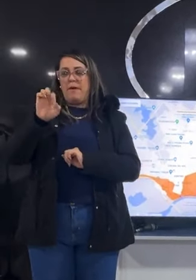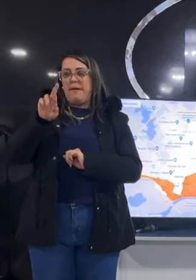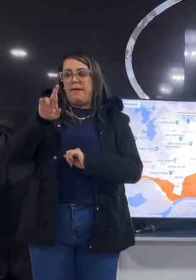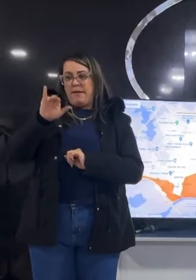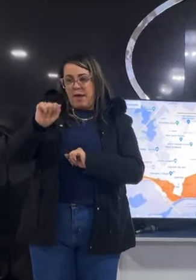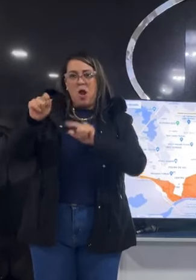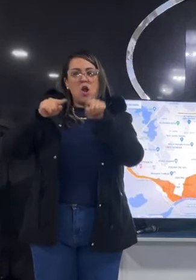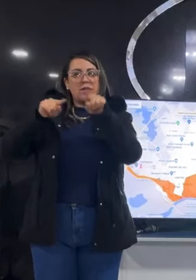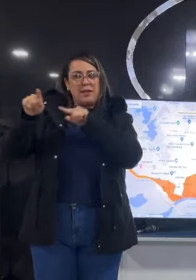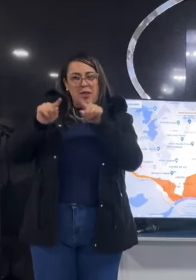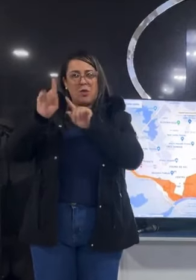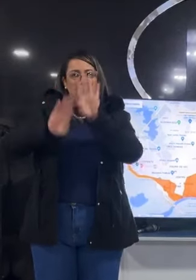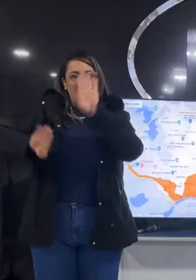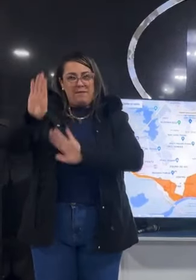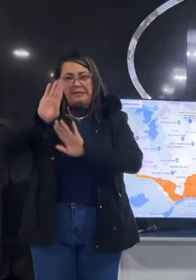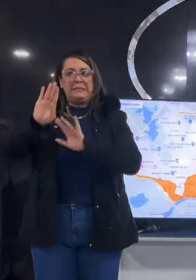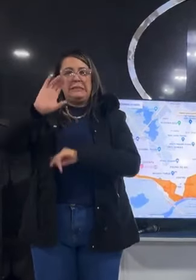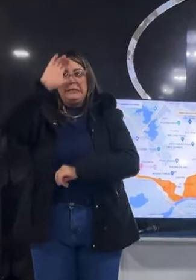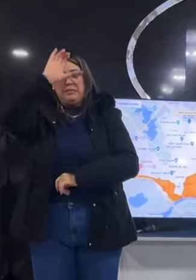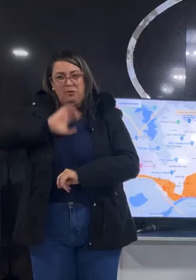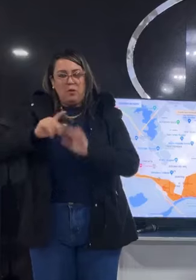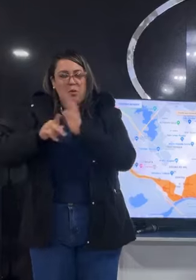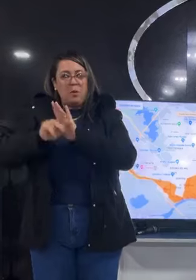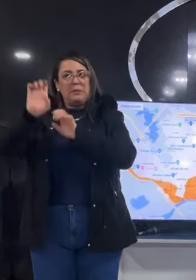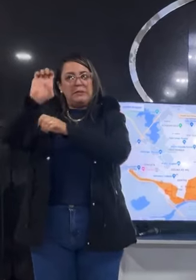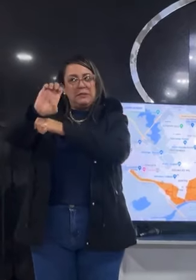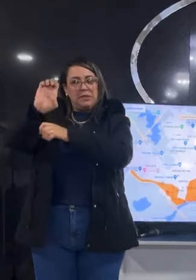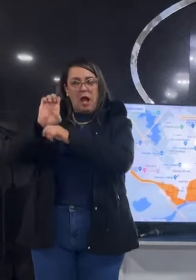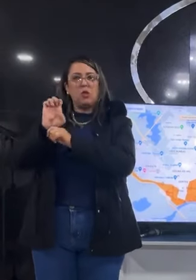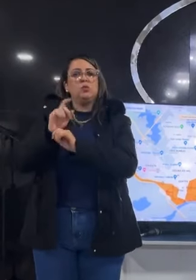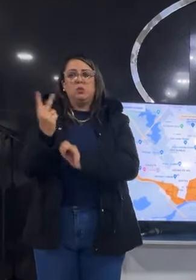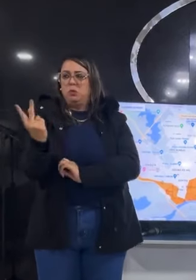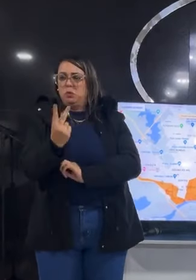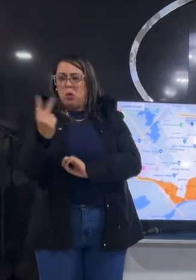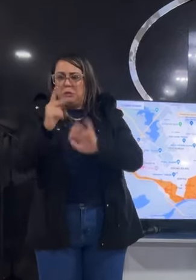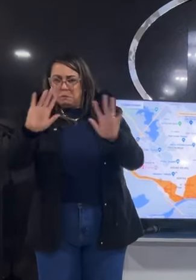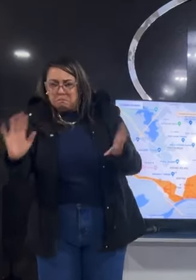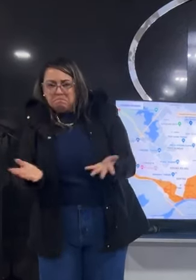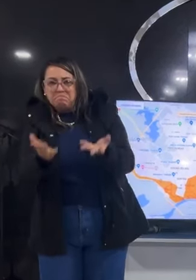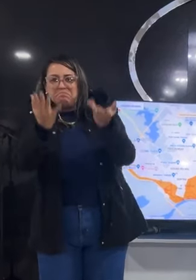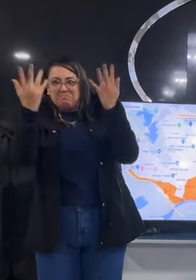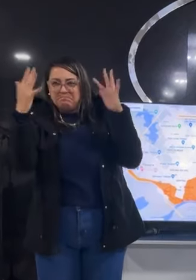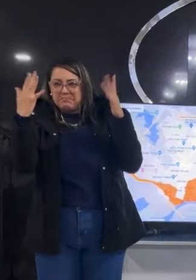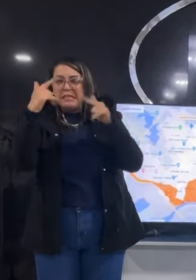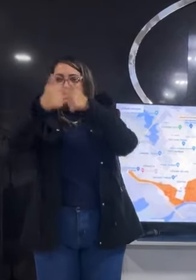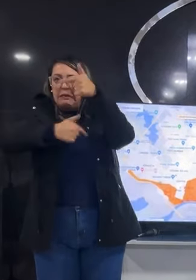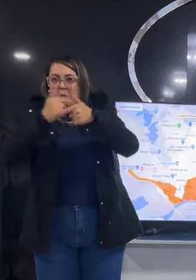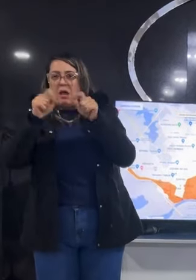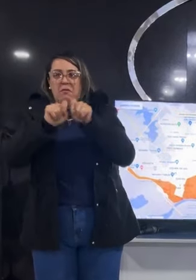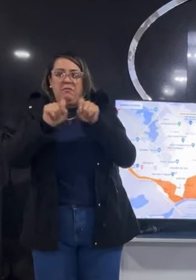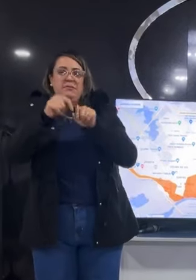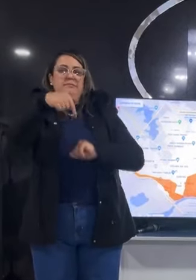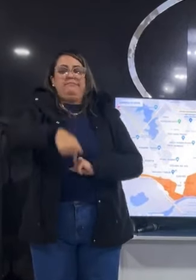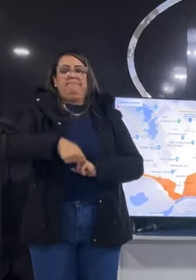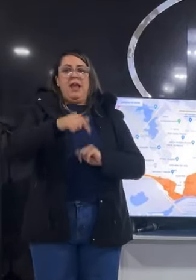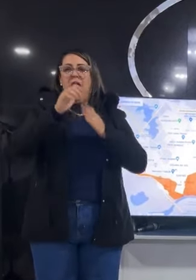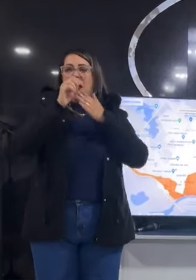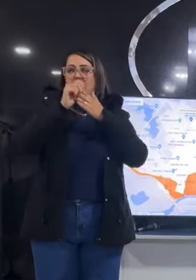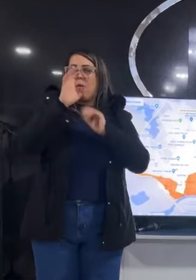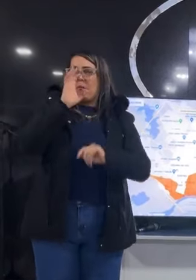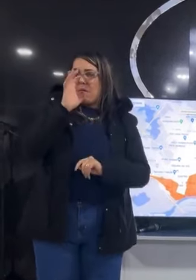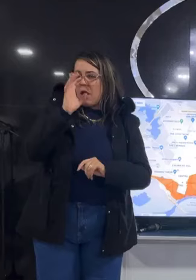e tanto um quanto outro elogiaram muito o trabalho feito aqui eles acompanharam a explanação dos pesquisadores